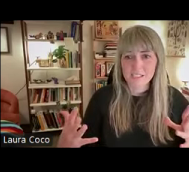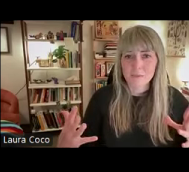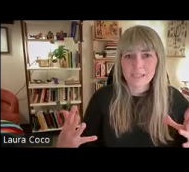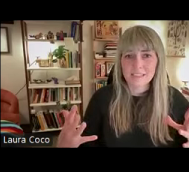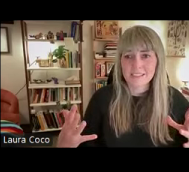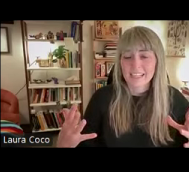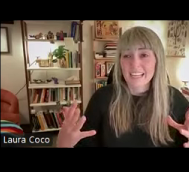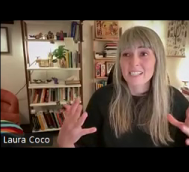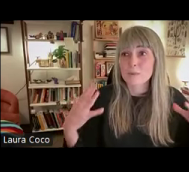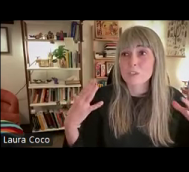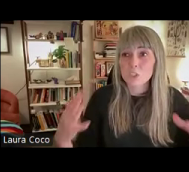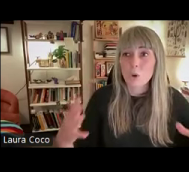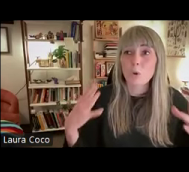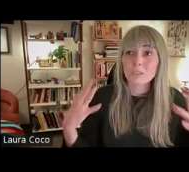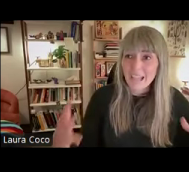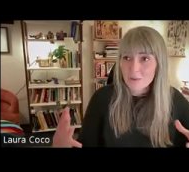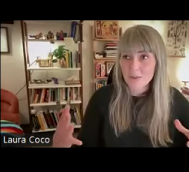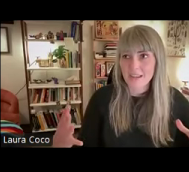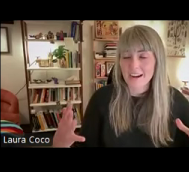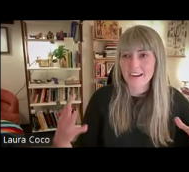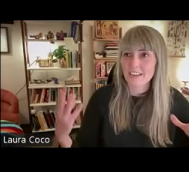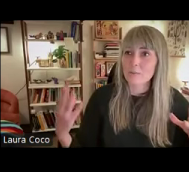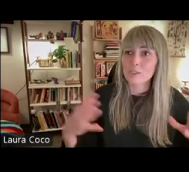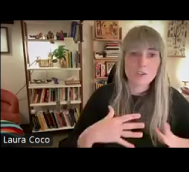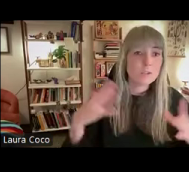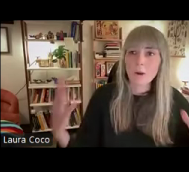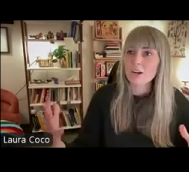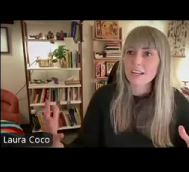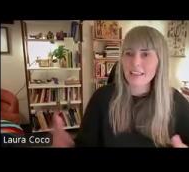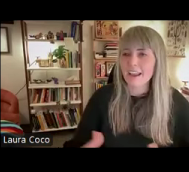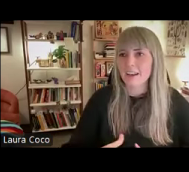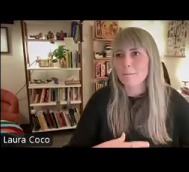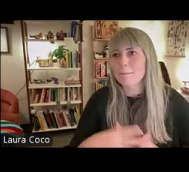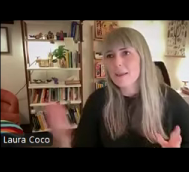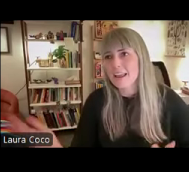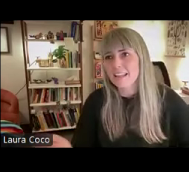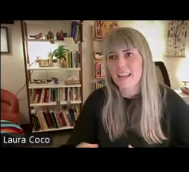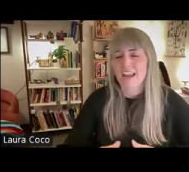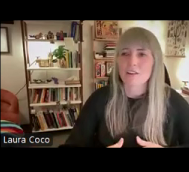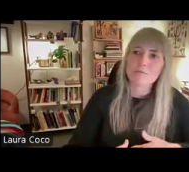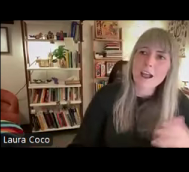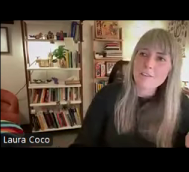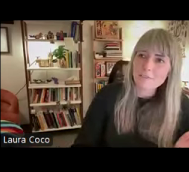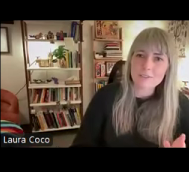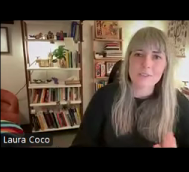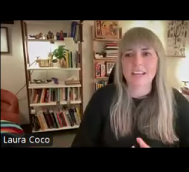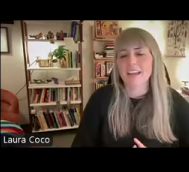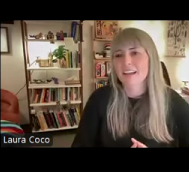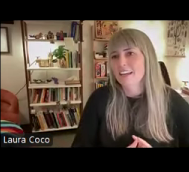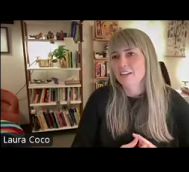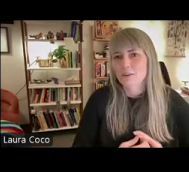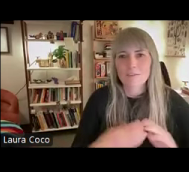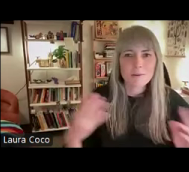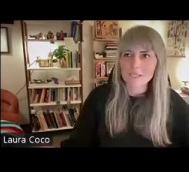era hearing como test que no because quería hacer esas it was pruebas so auditivas loud there. porque era It tan was a huge ruidoso en party. donde They had a estábamos, era como una band, they had fiesta, raffles,